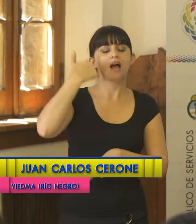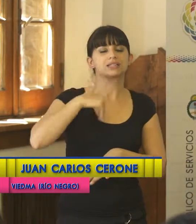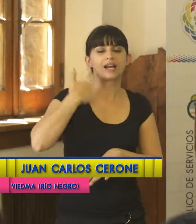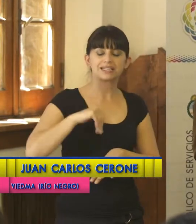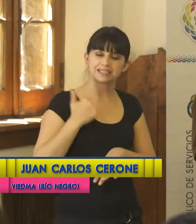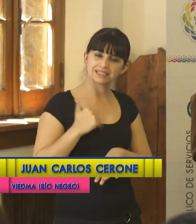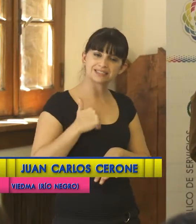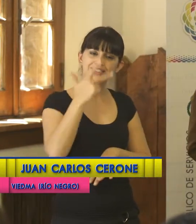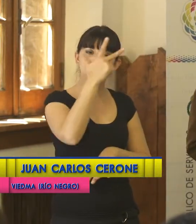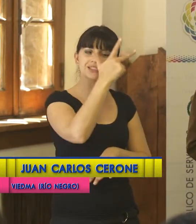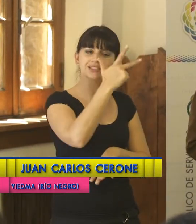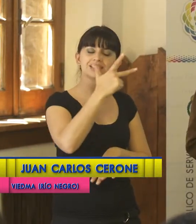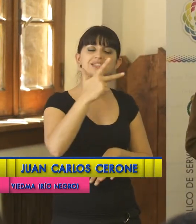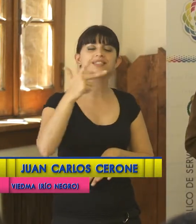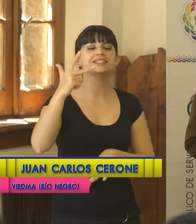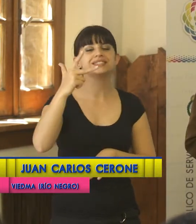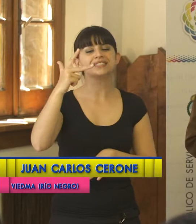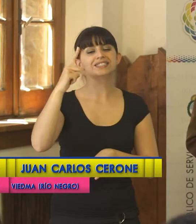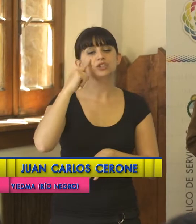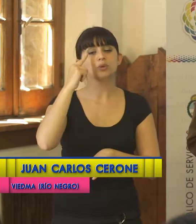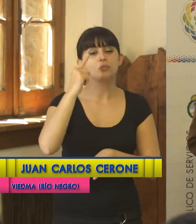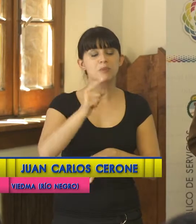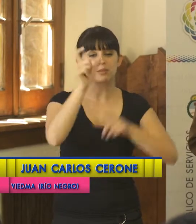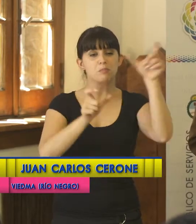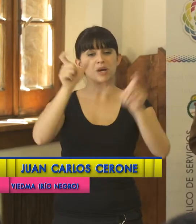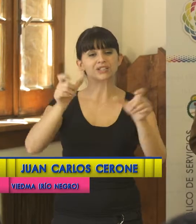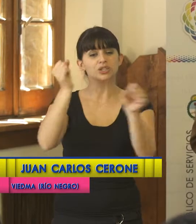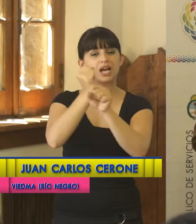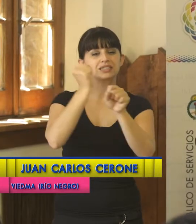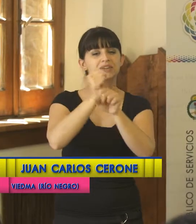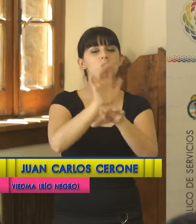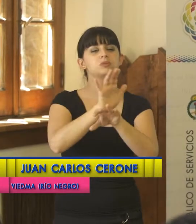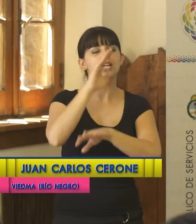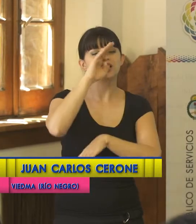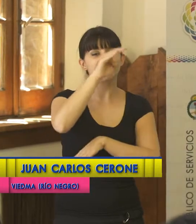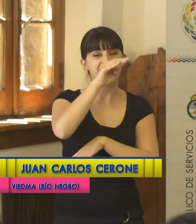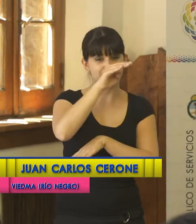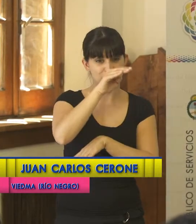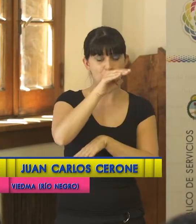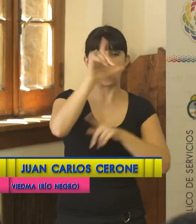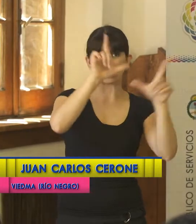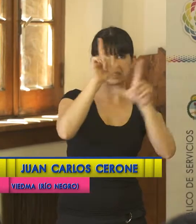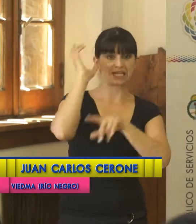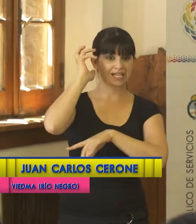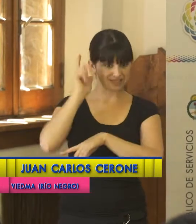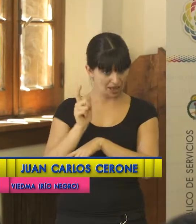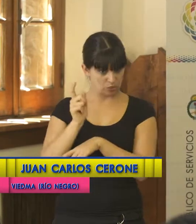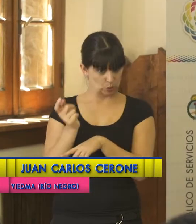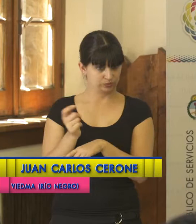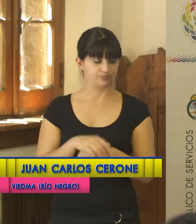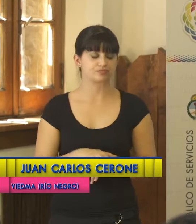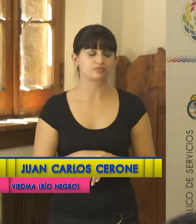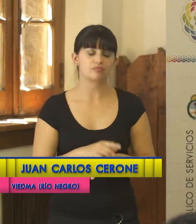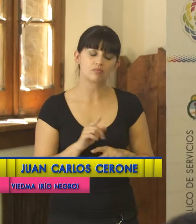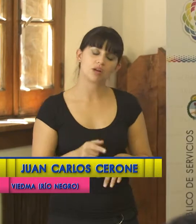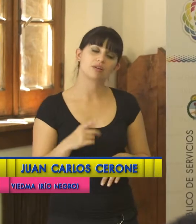trabajadores en negro de la radiodifusión entonces tal vez tengo que desplazarme mucho